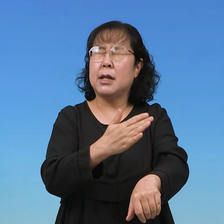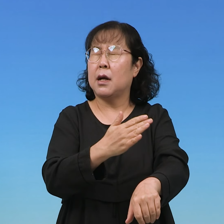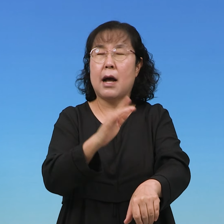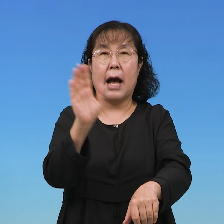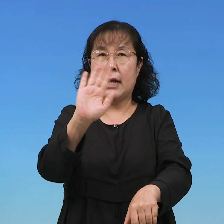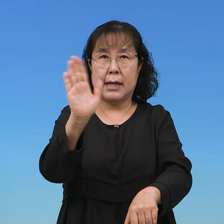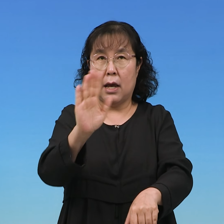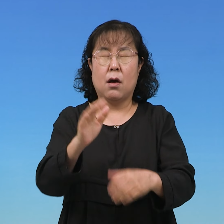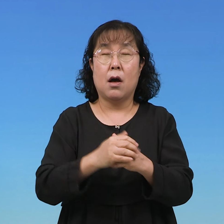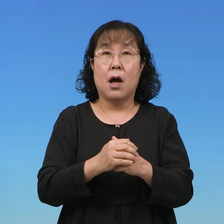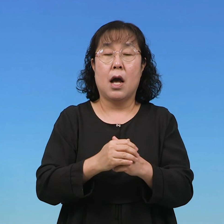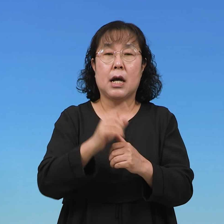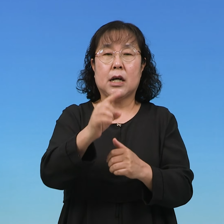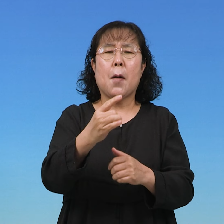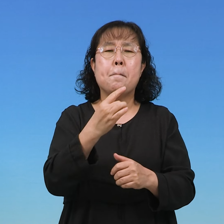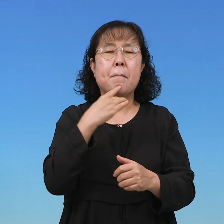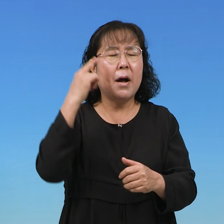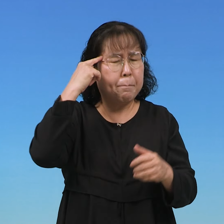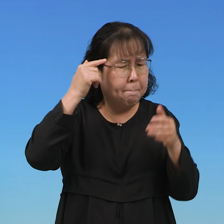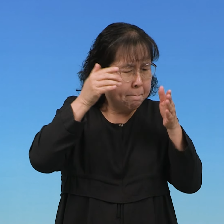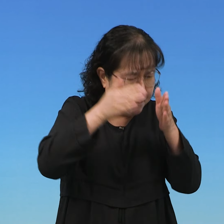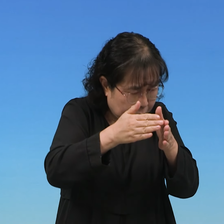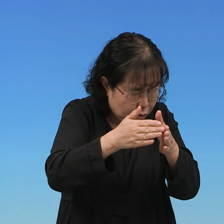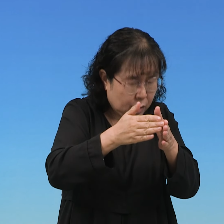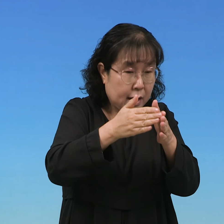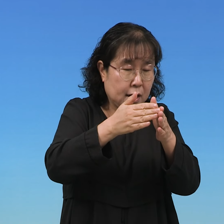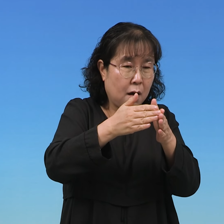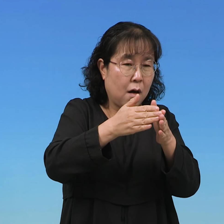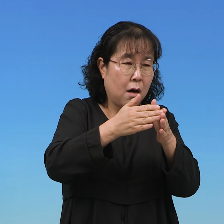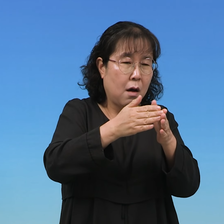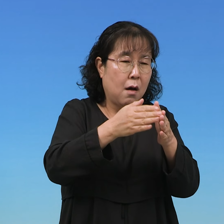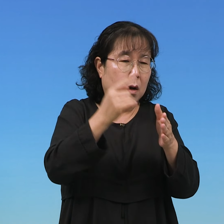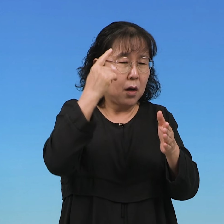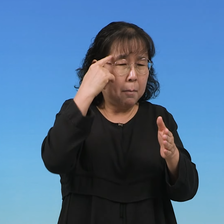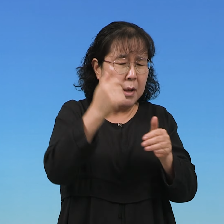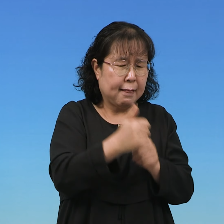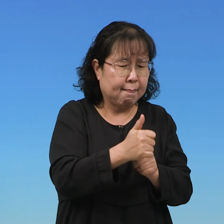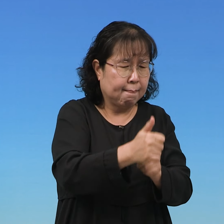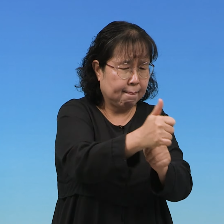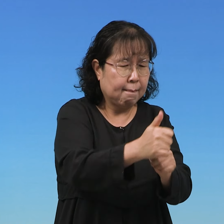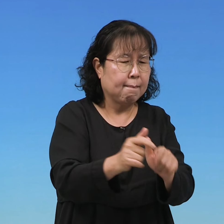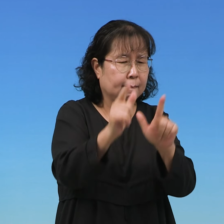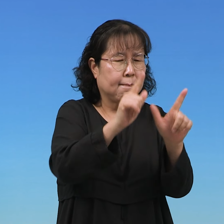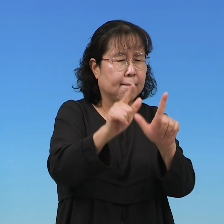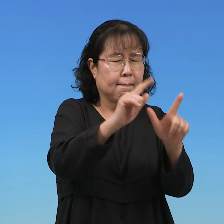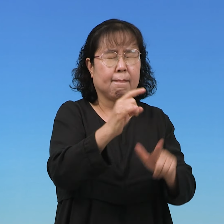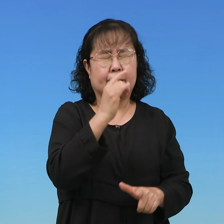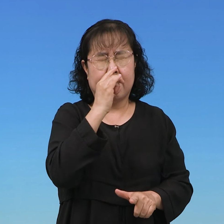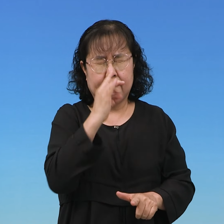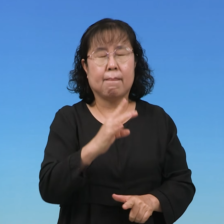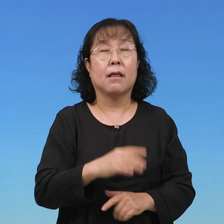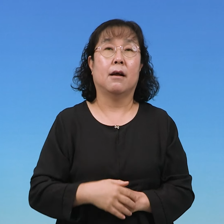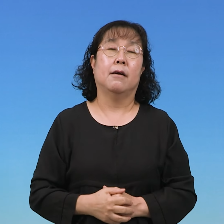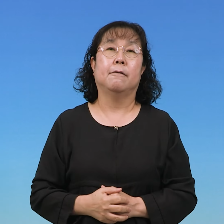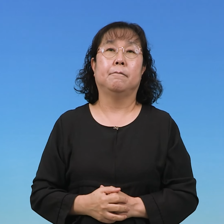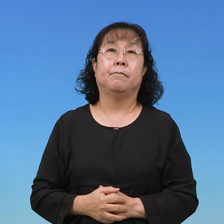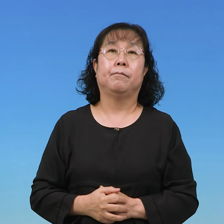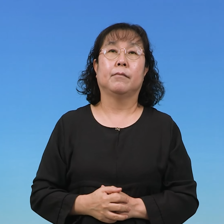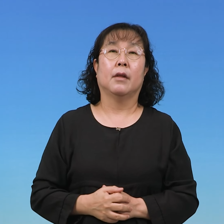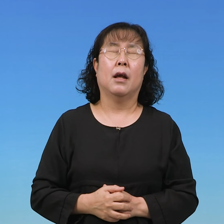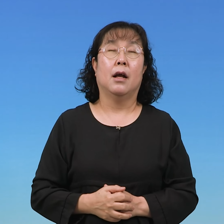그런 것들만 준비하는 것, 그런 것들만 추구하는 삶, 이게 잘못됐다는 거거든요. 그 제가 이분의